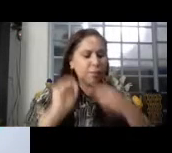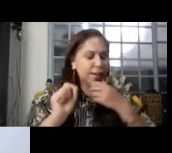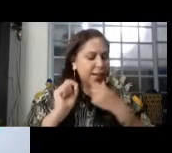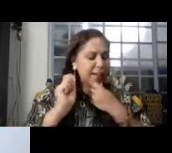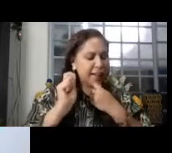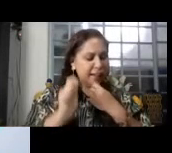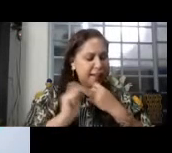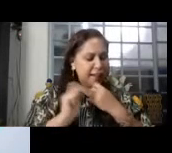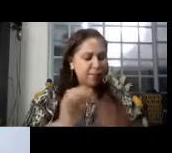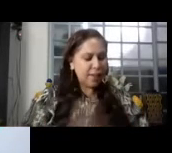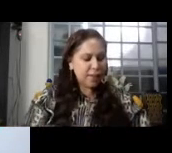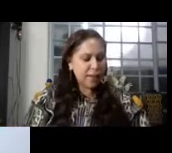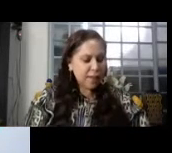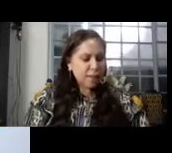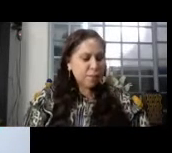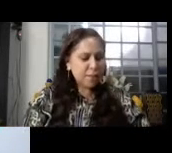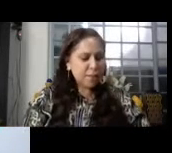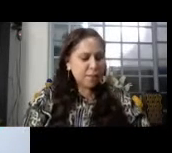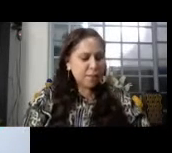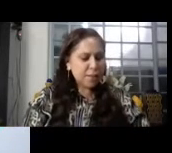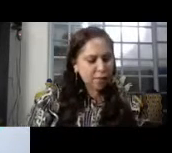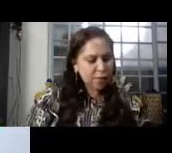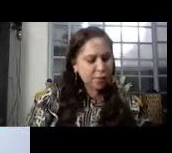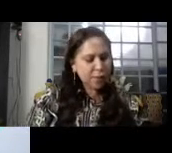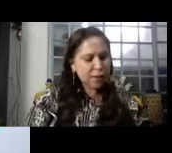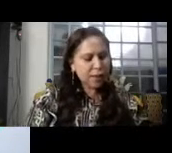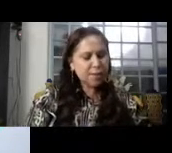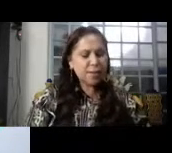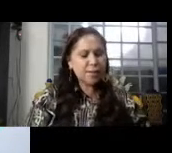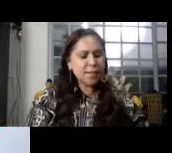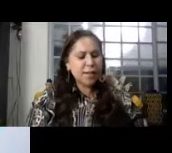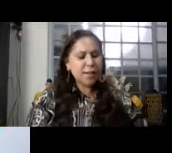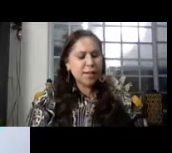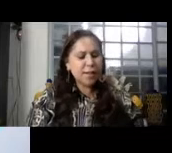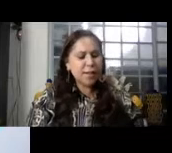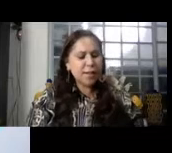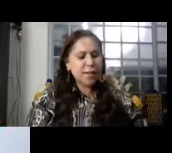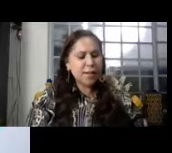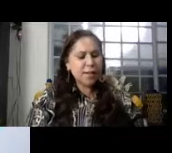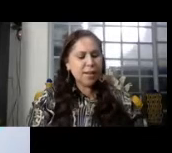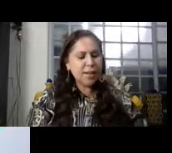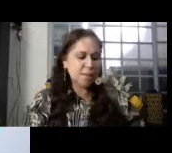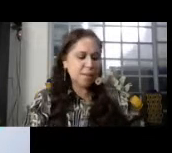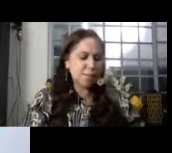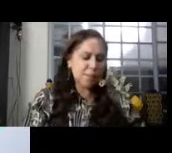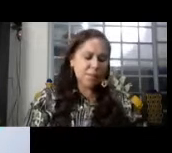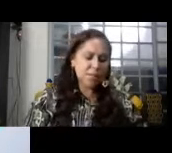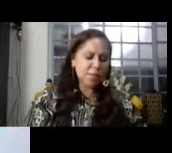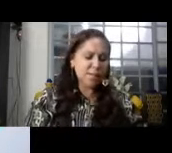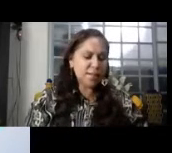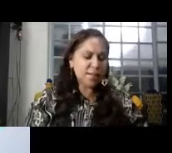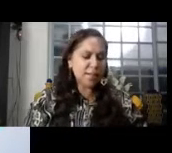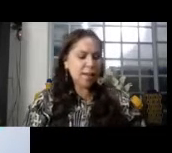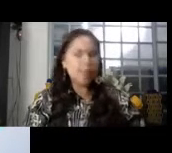partícula que, né? Por exemplo, o livro. Esqueci em casa o livro que você me emprestou.